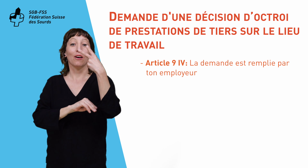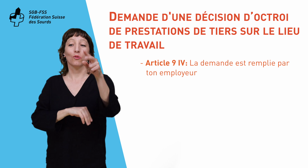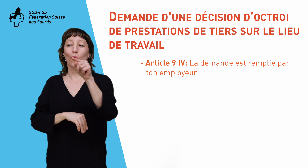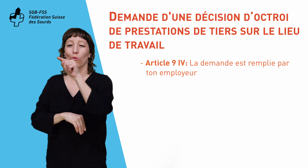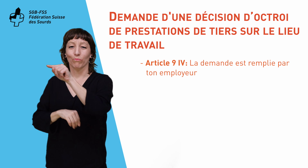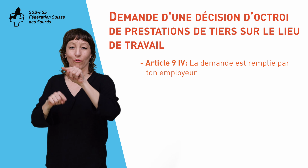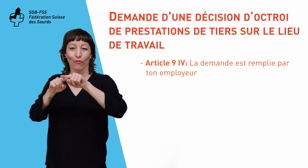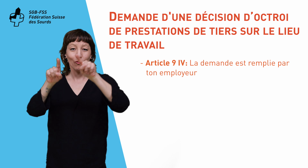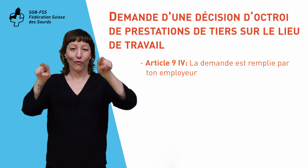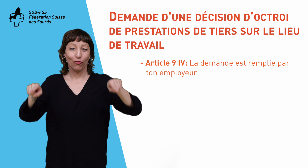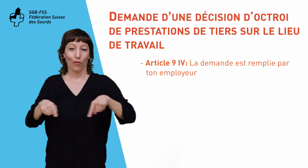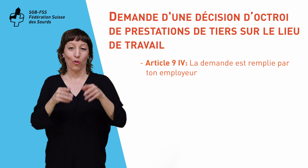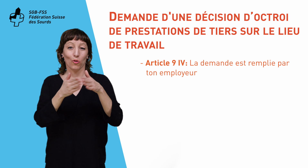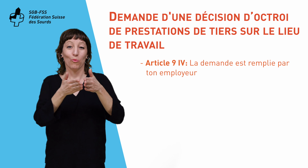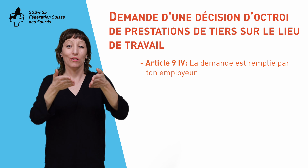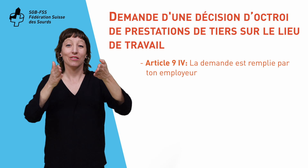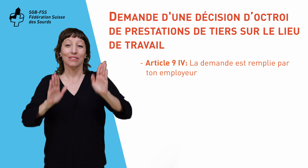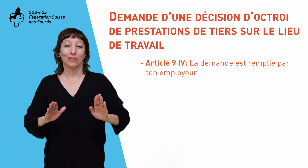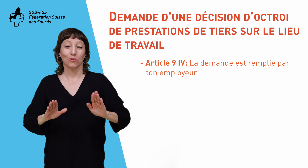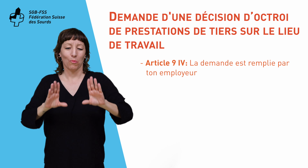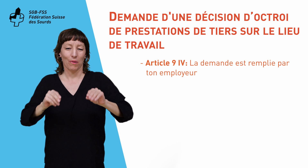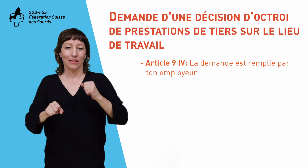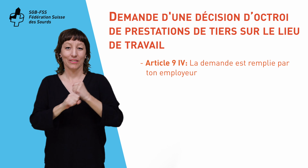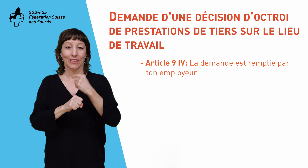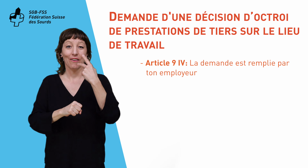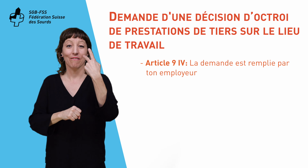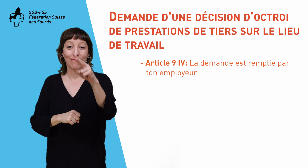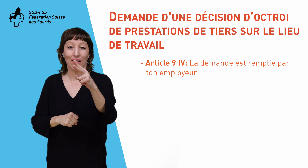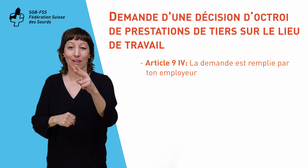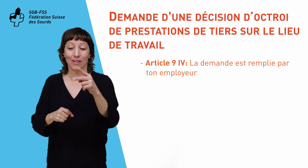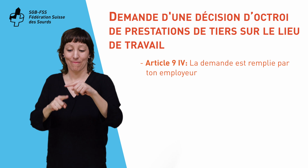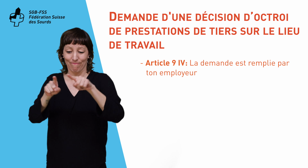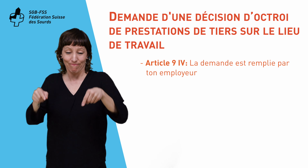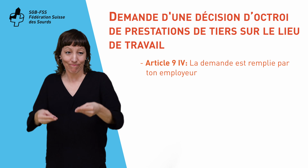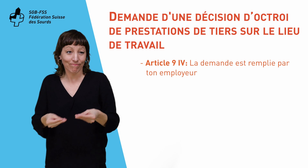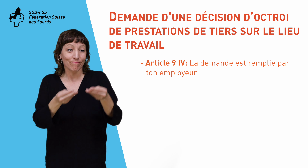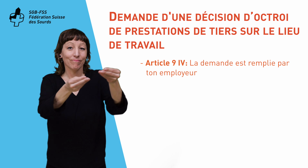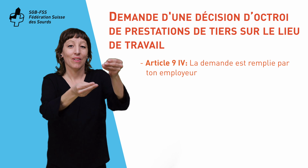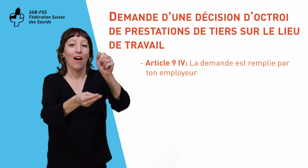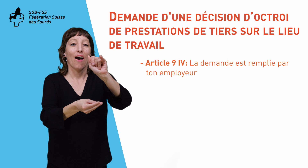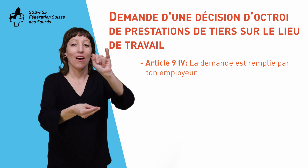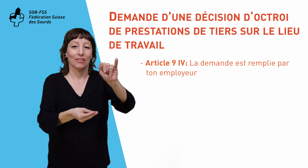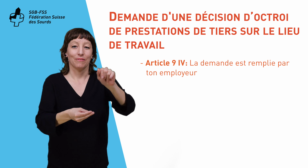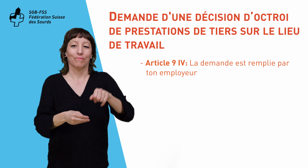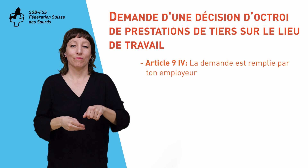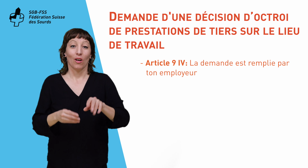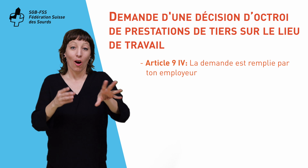ton employeur doit déposer une demande de décision sur le lieu de travail auprès de l'assurance